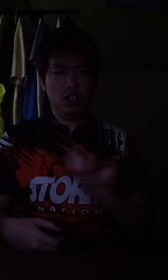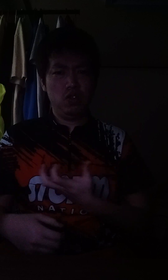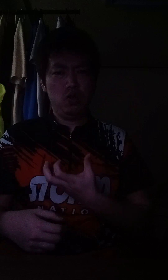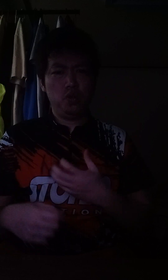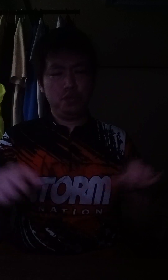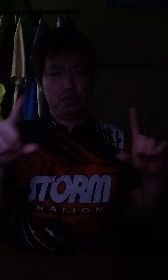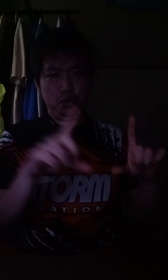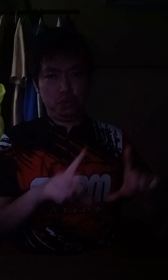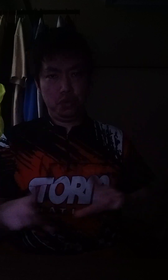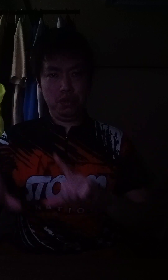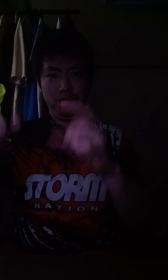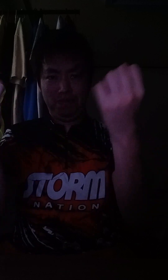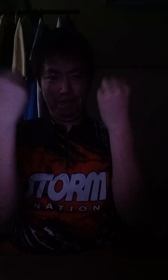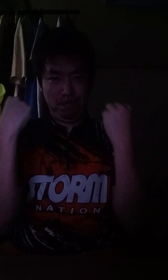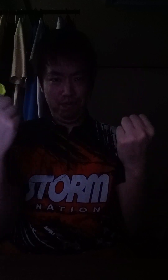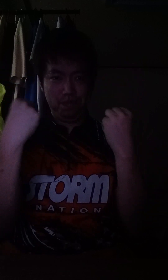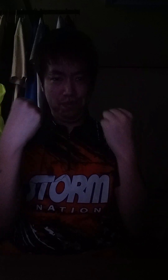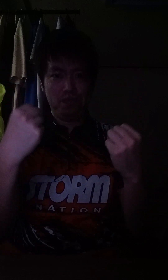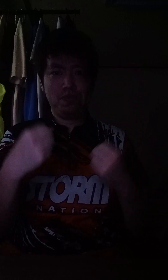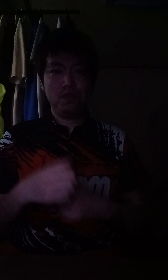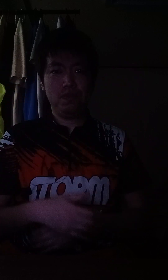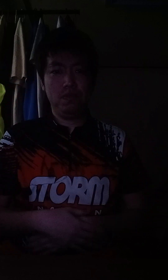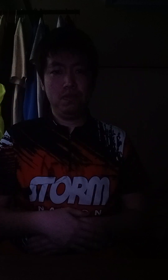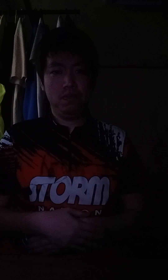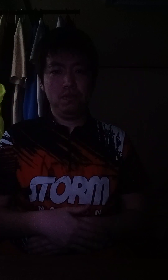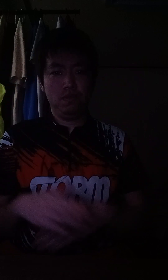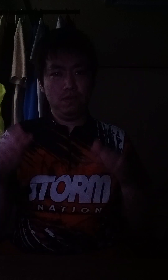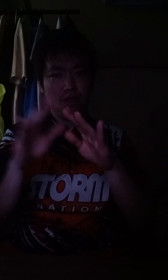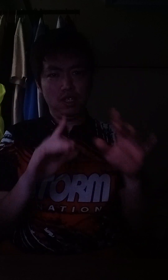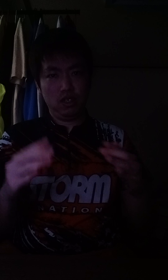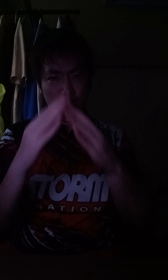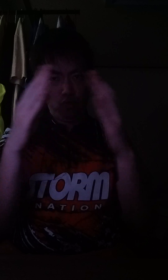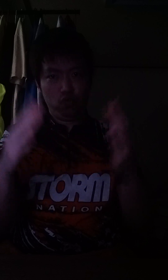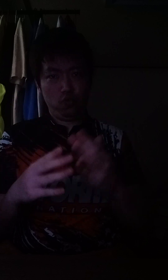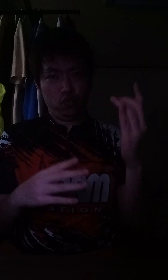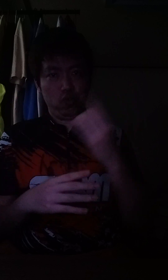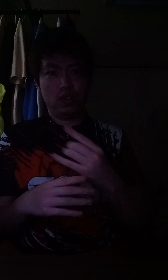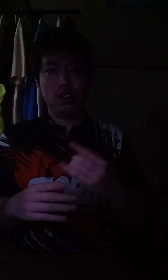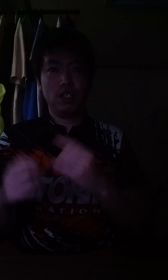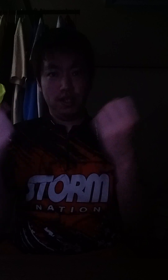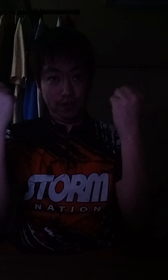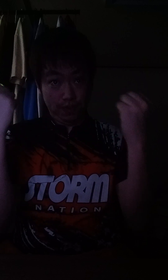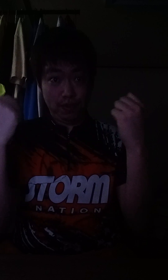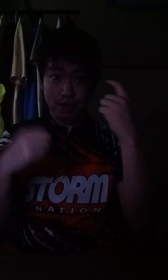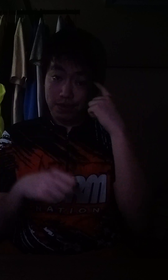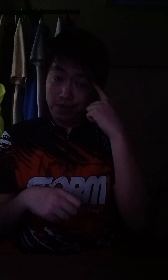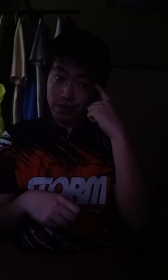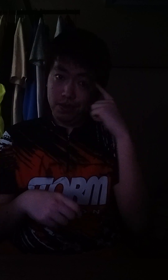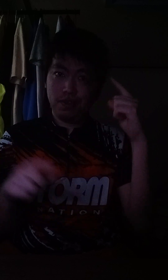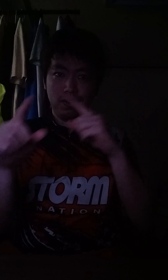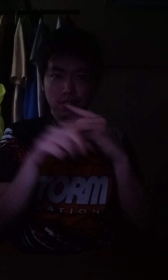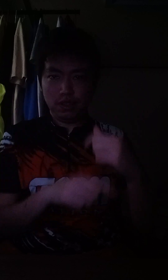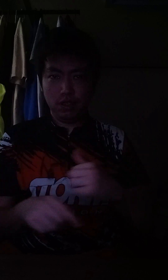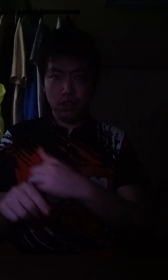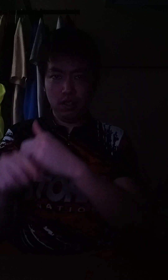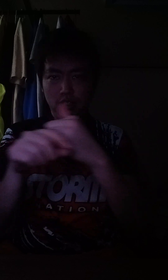잘 혼자서도 참아내고 이겨내고 가족들을 이렇게 뭐랄까 생각하고 더 응원을 한다